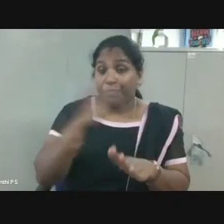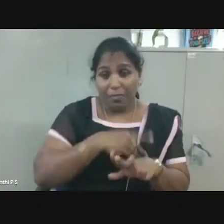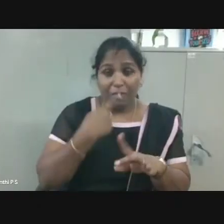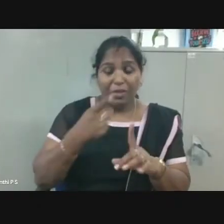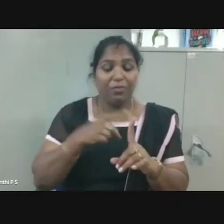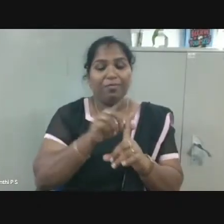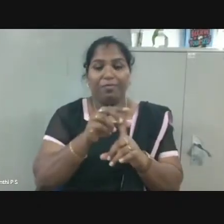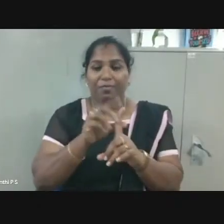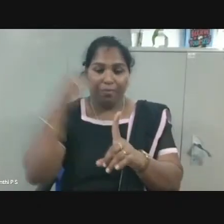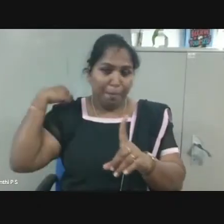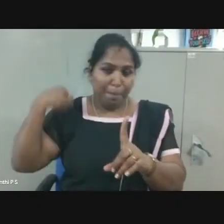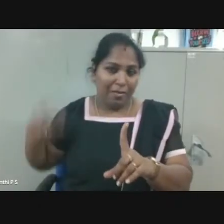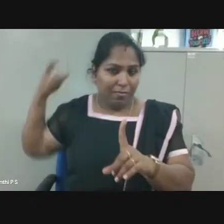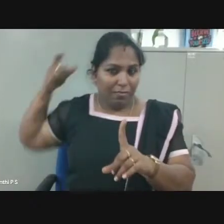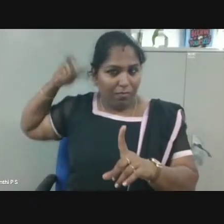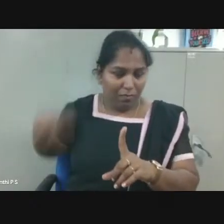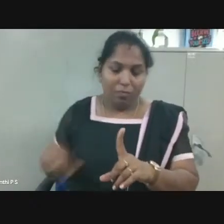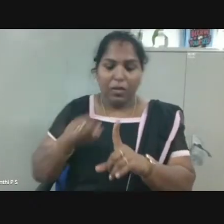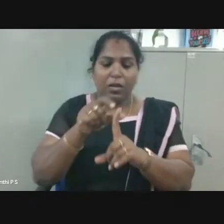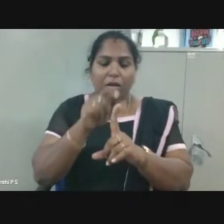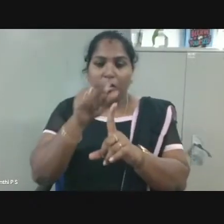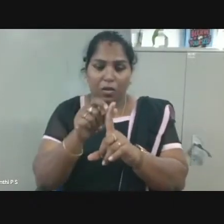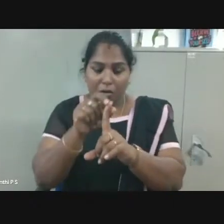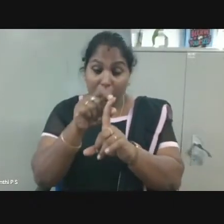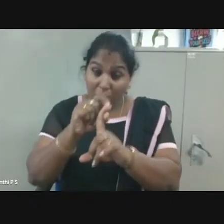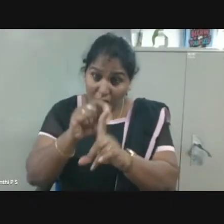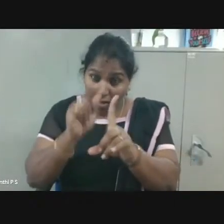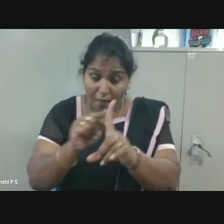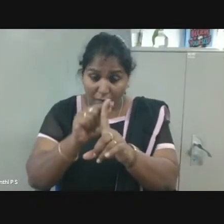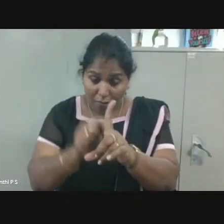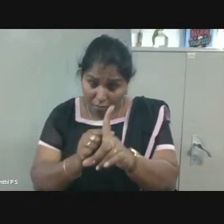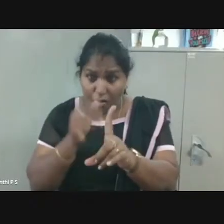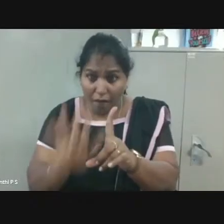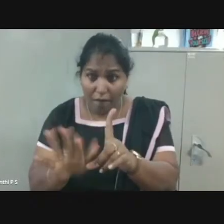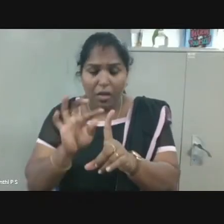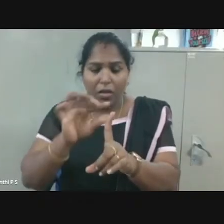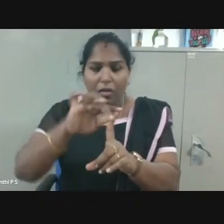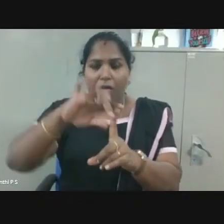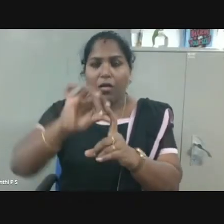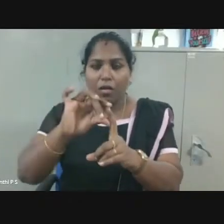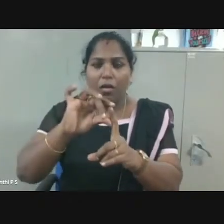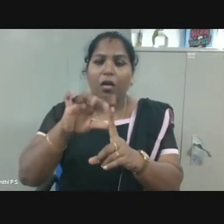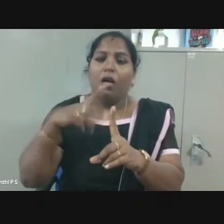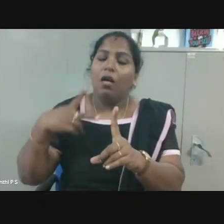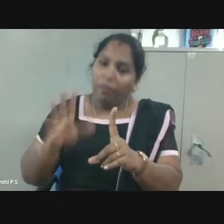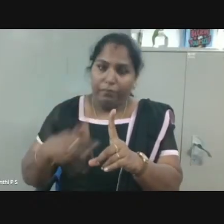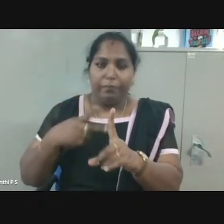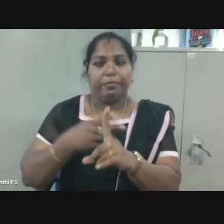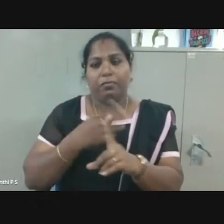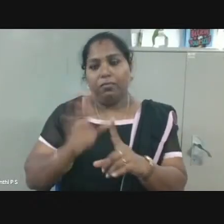കണ്ടല്ലോ, നട്ടിൽ വളഞ്ഞിരിക്കുകയാണെങ്കിൽ ശ്വാസം മുട്ട് വരാനുള്ള സാധ്യതയുണ്ട്. അപ്പൊ അങ്ങനെയുള്ളവരുടെ നട്ടിൽ നിവർത്തുന്നതാണ് ഈ സ്കോളിയോസിസ് സർജറി.